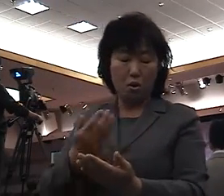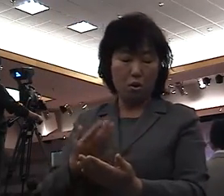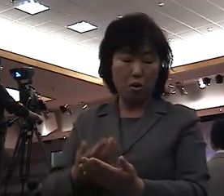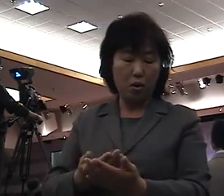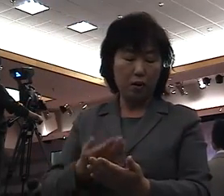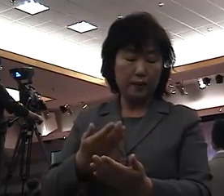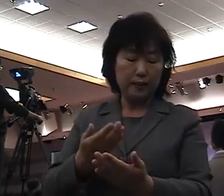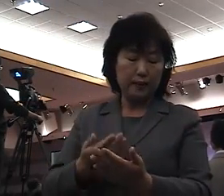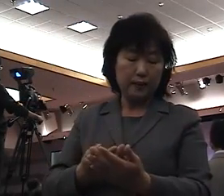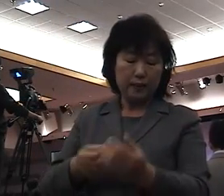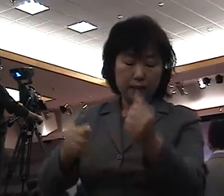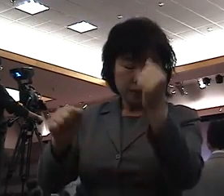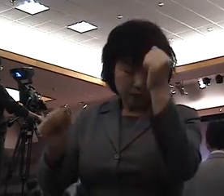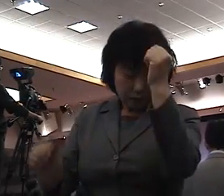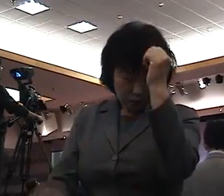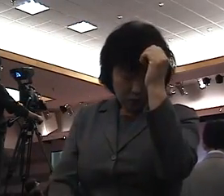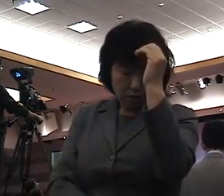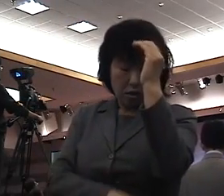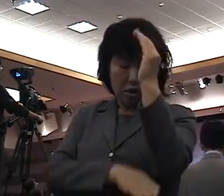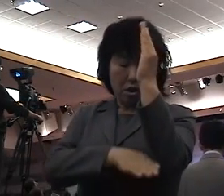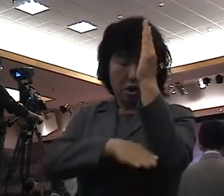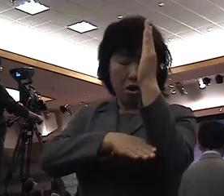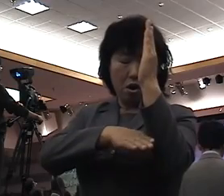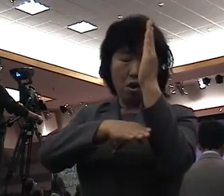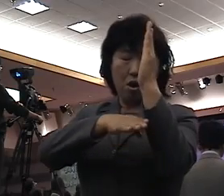이 시간 채워주옵소서.